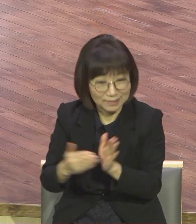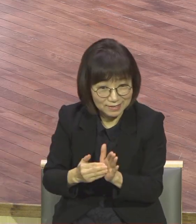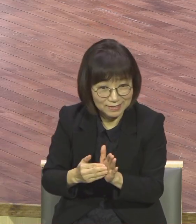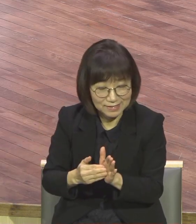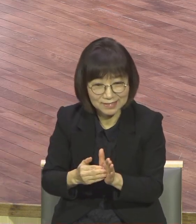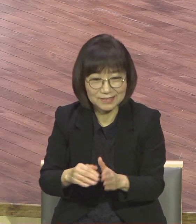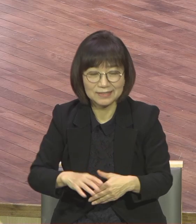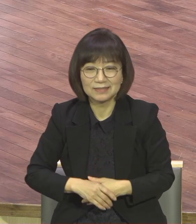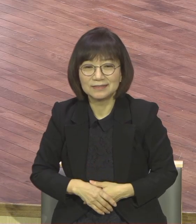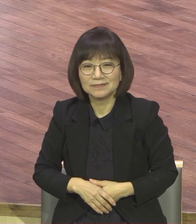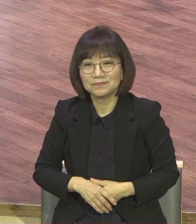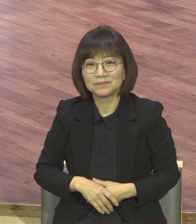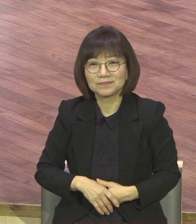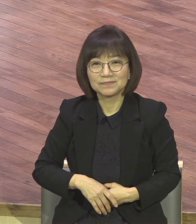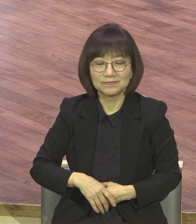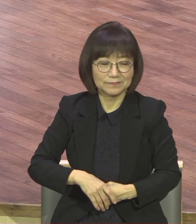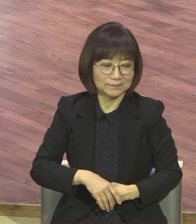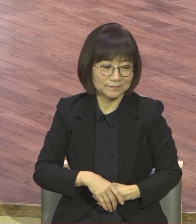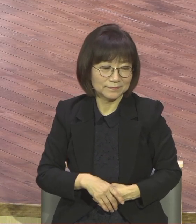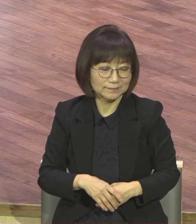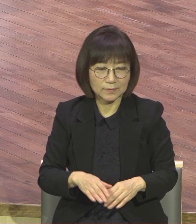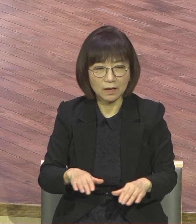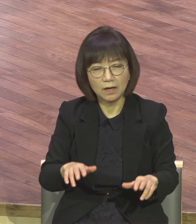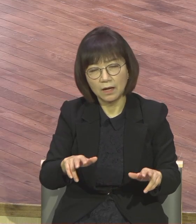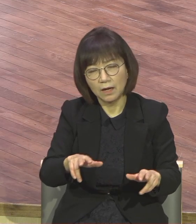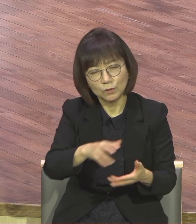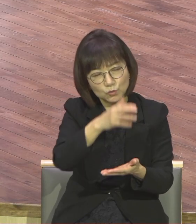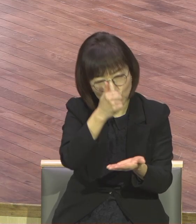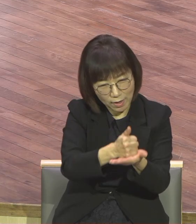사도 바울은 우리가 이제는